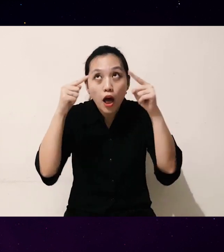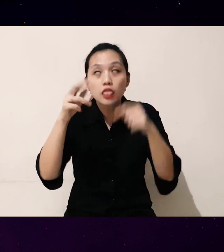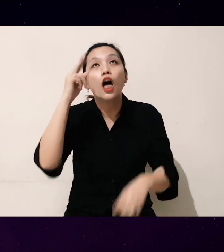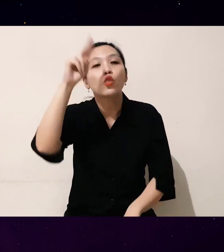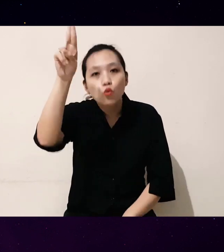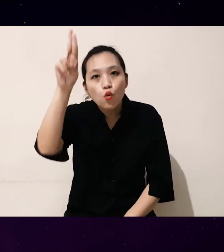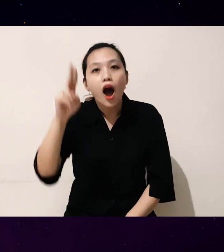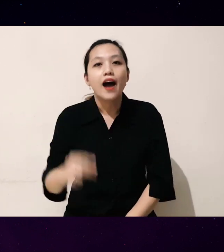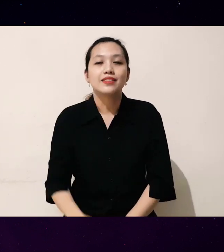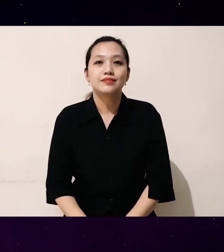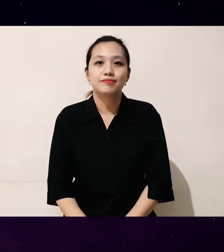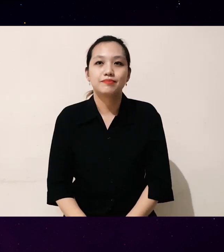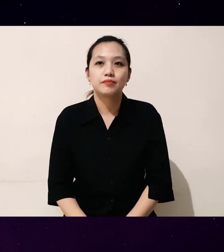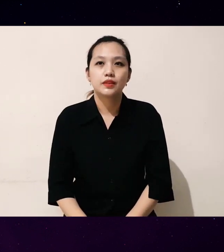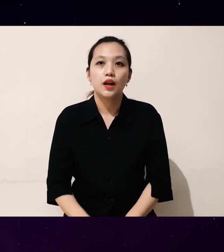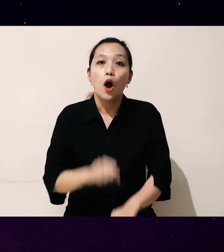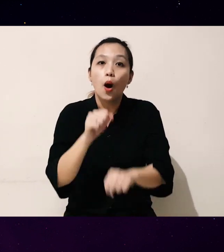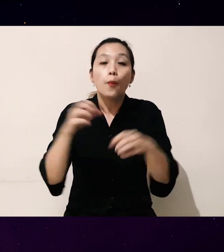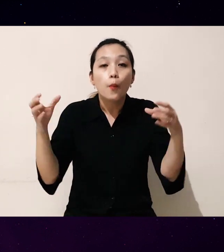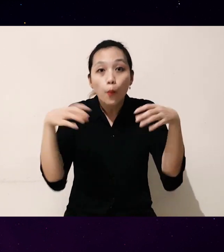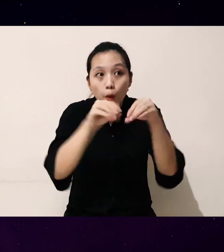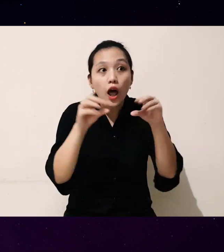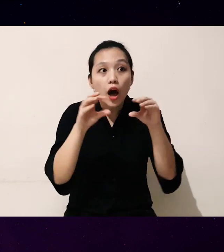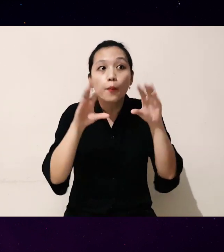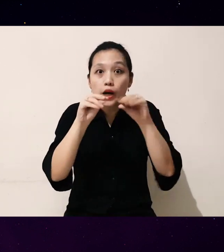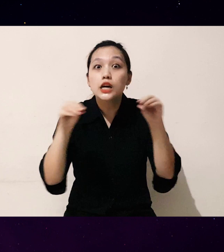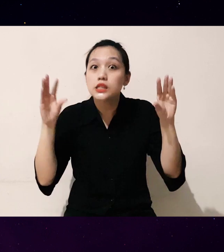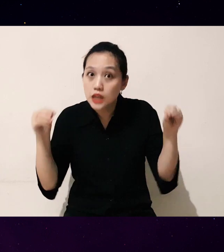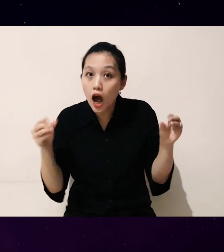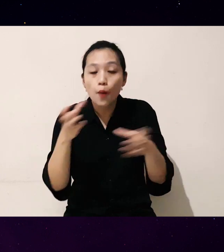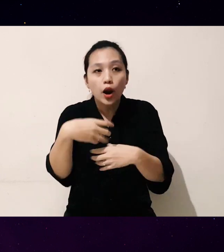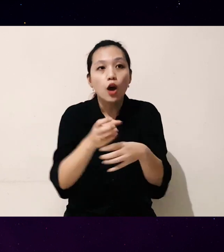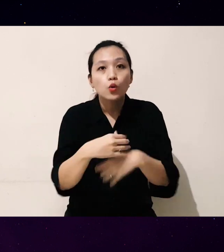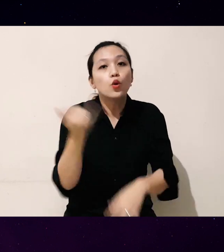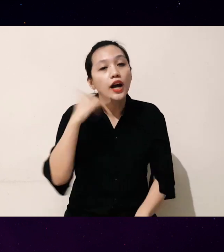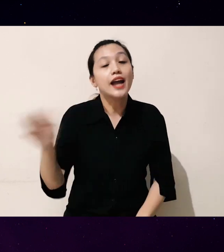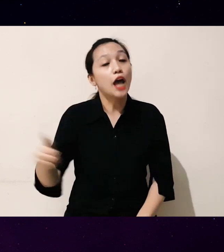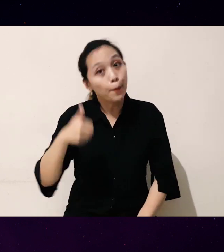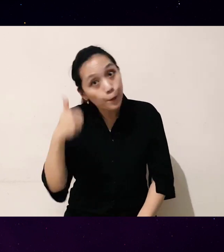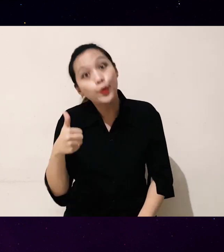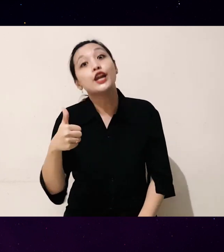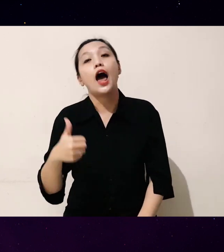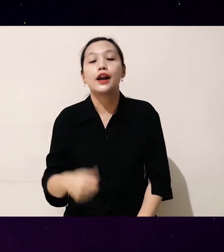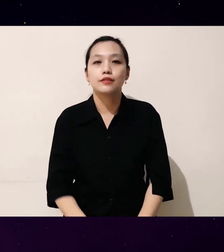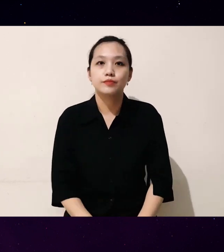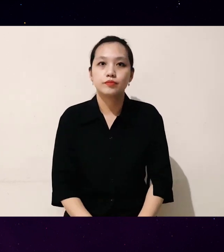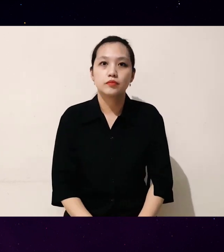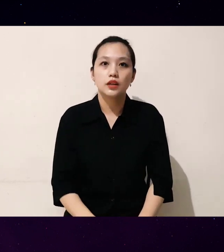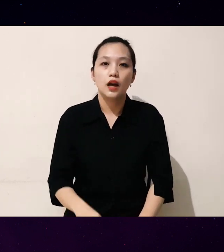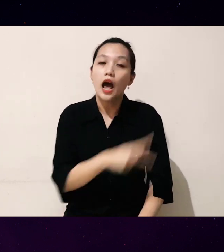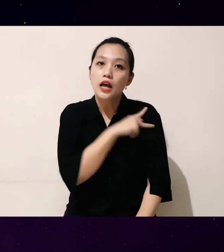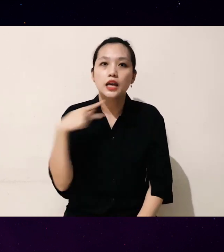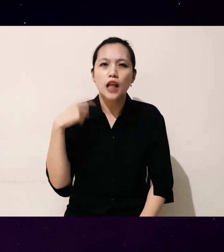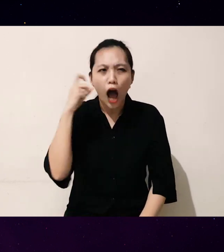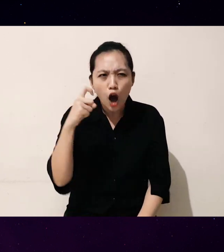segala kehendakku. Tuhan ingin kita untuk memiliki postur hati dan postur hidup seperti Raja